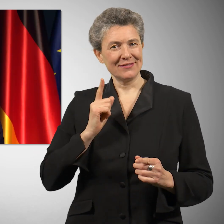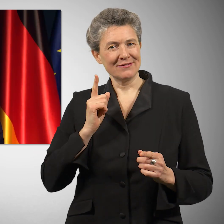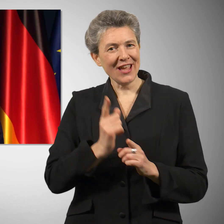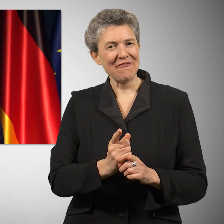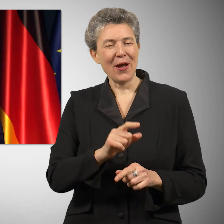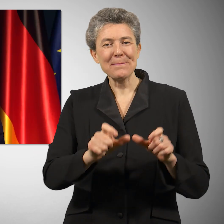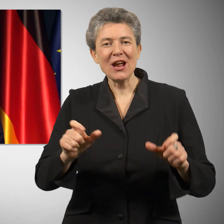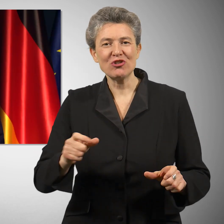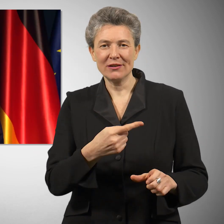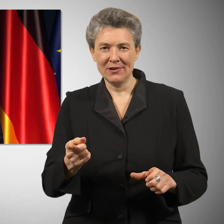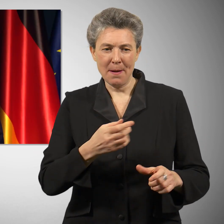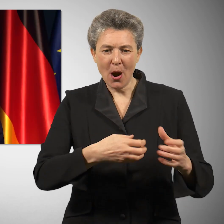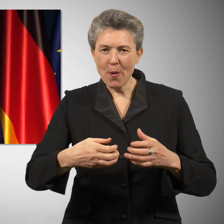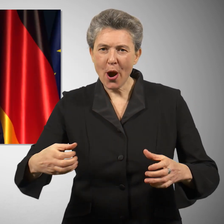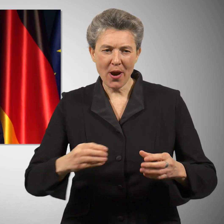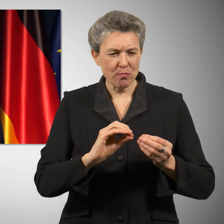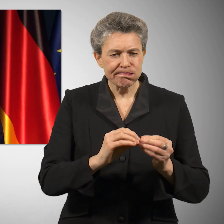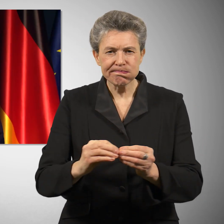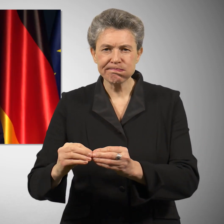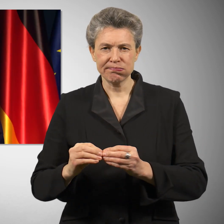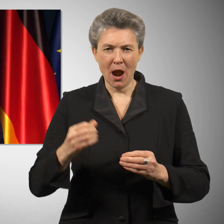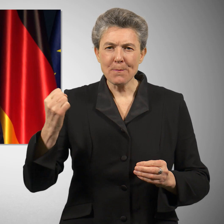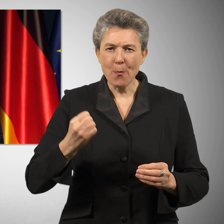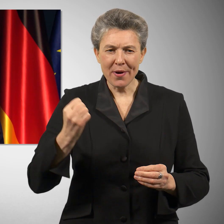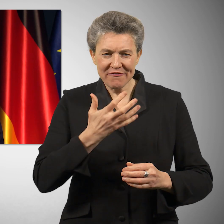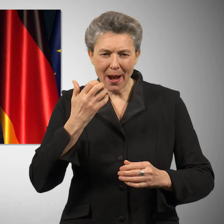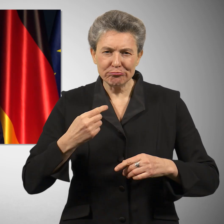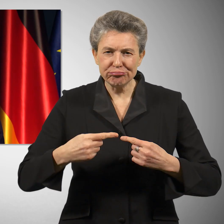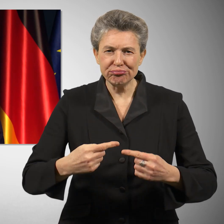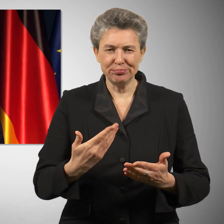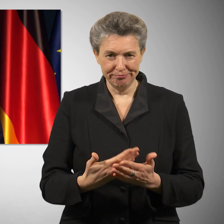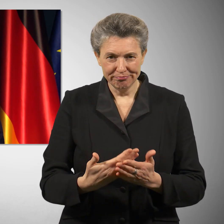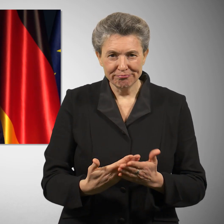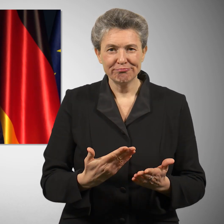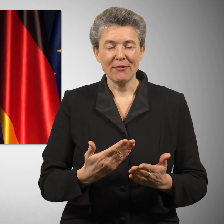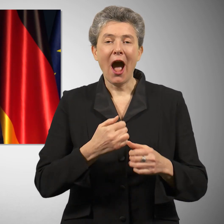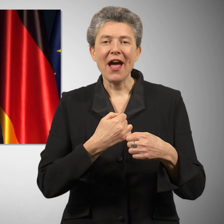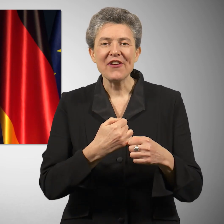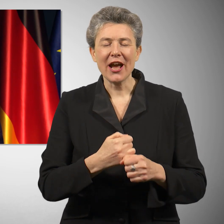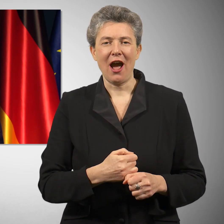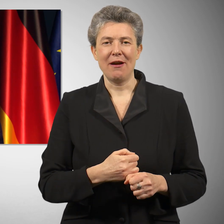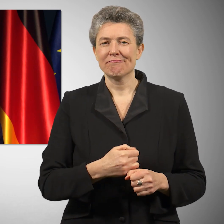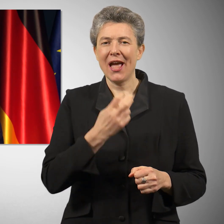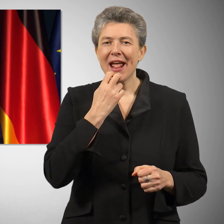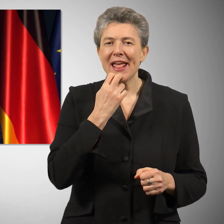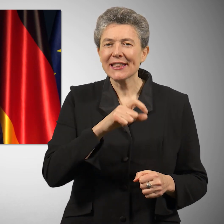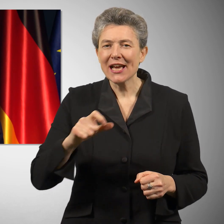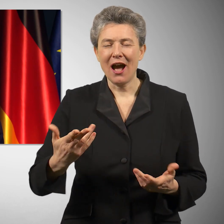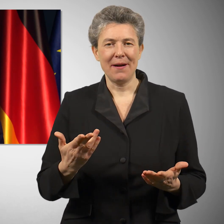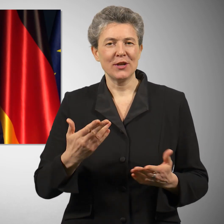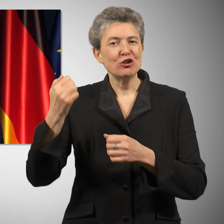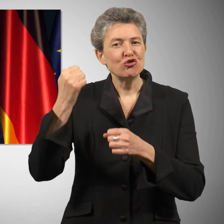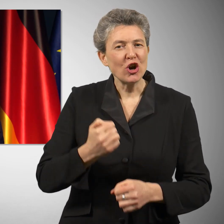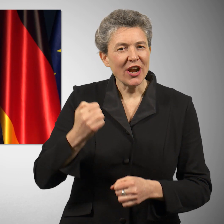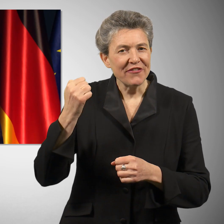denke an all diejenigen, die solche Geräte dann montieren und einbauen. In München habe ich mich mit einigen von ihnen getroffen, mit